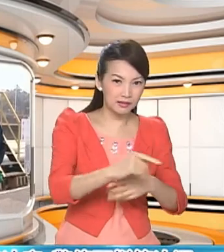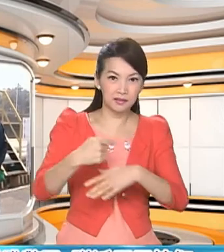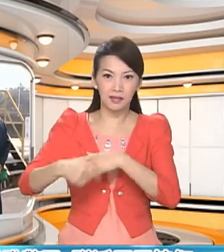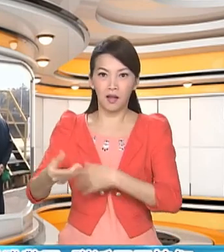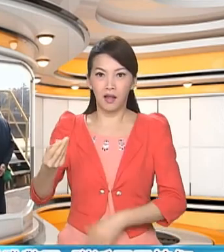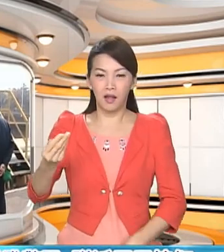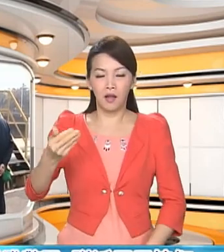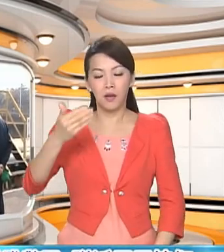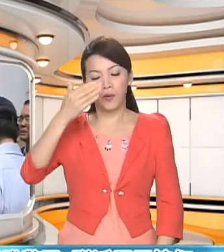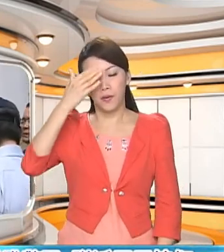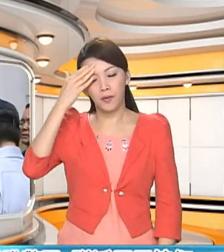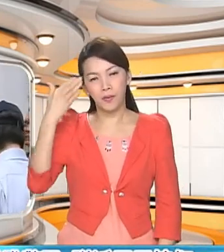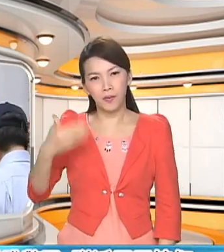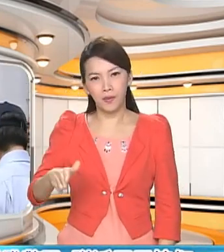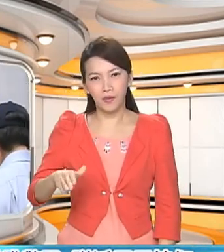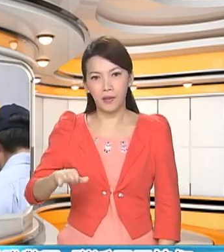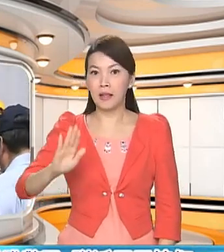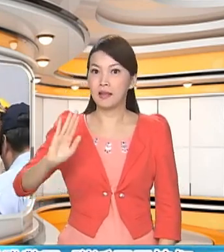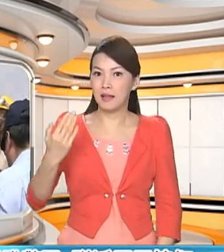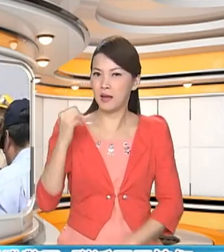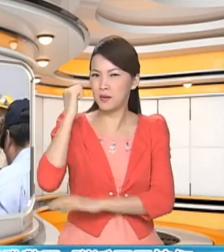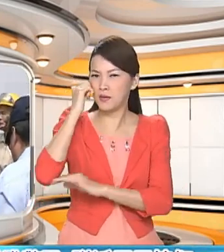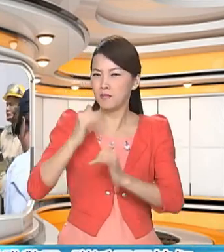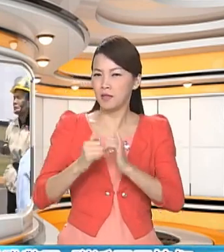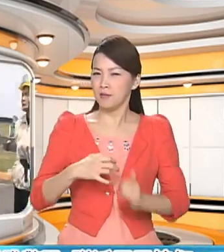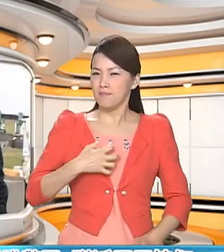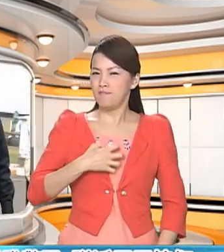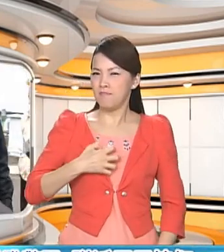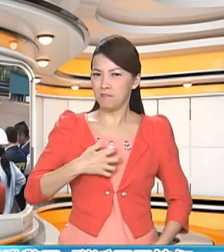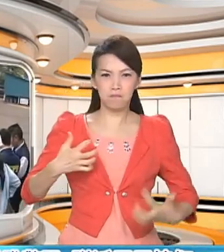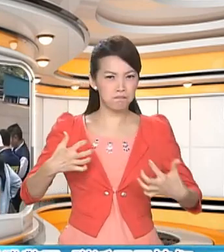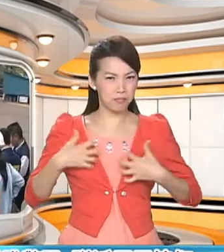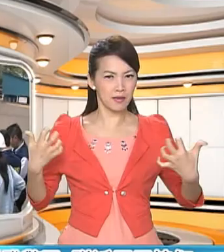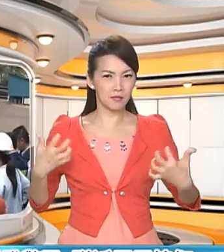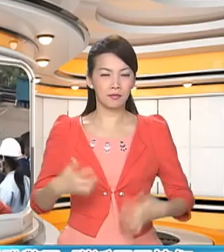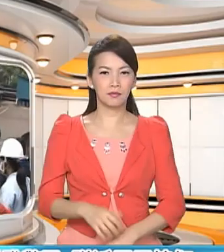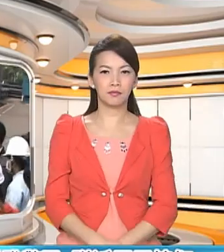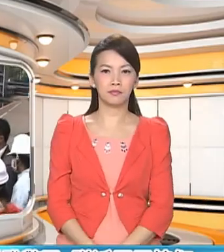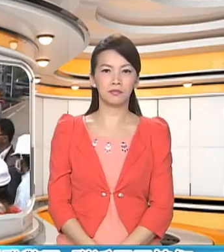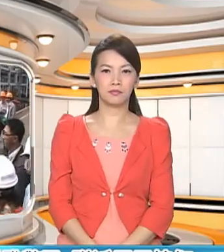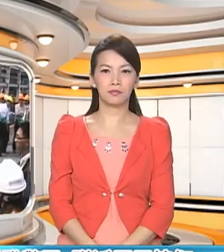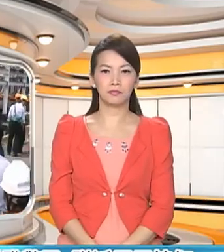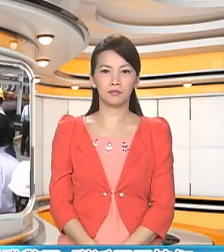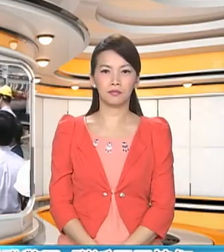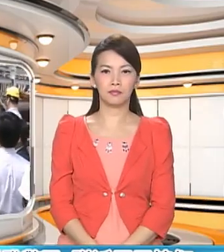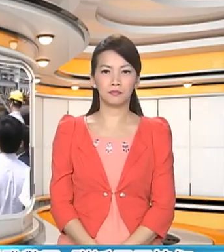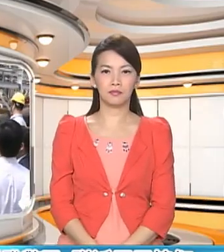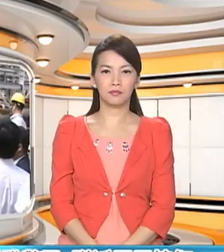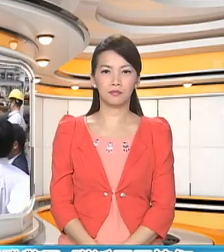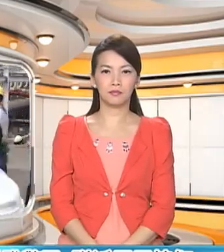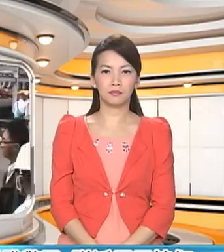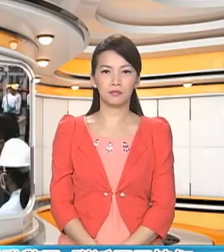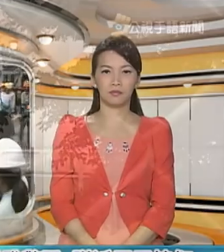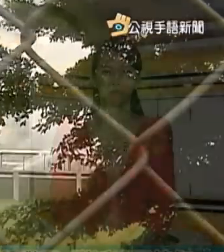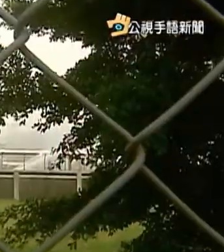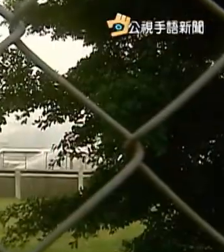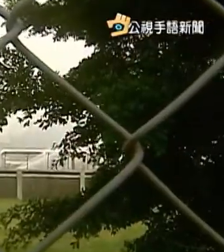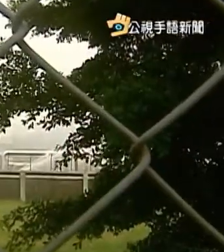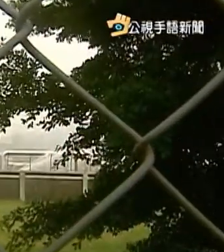亡。不过这场意外再度引发当地居民的不满。 隔着栅栏